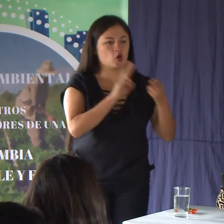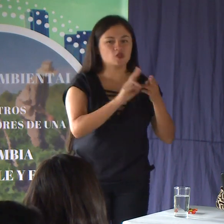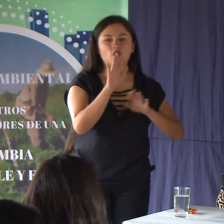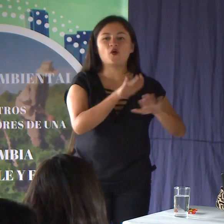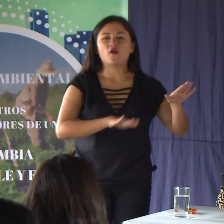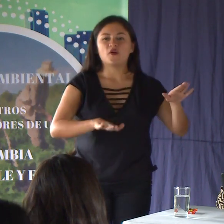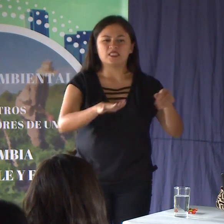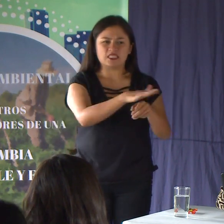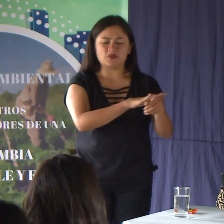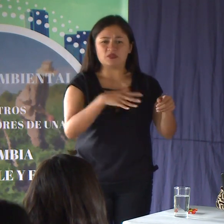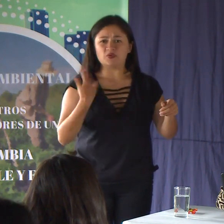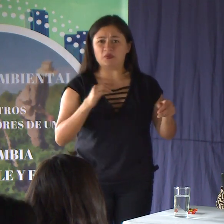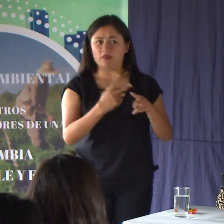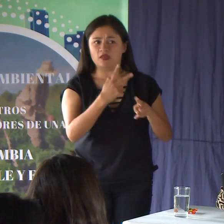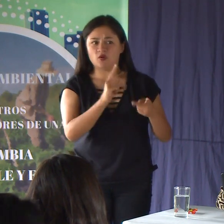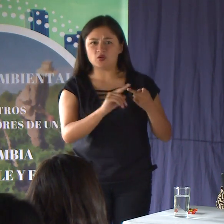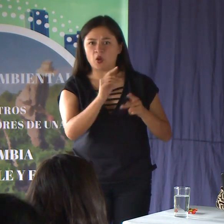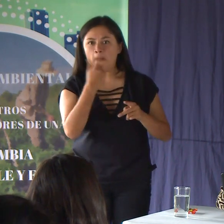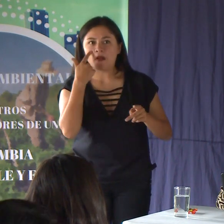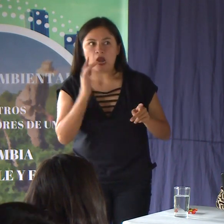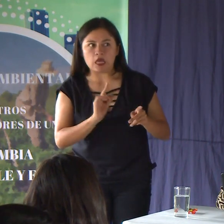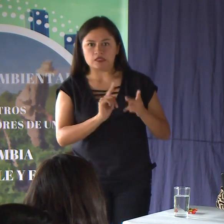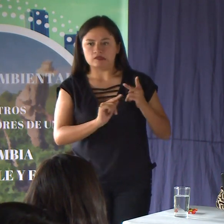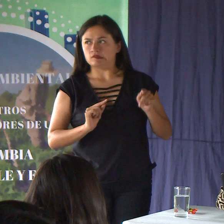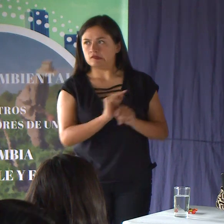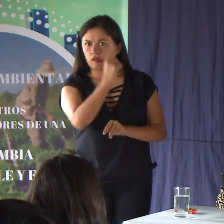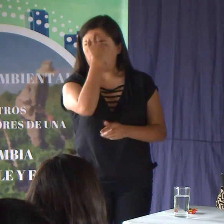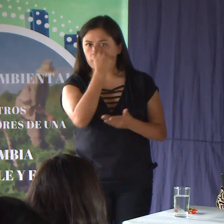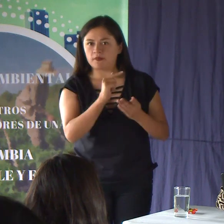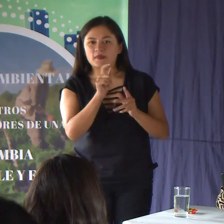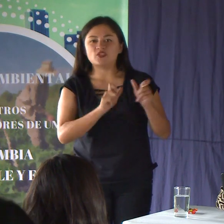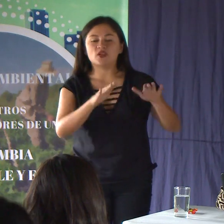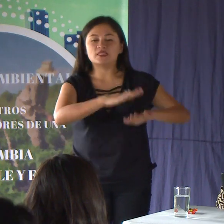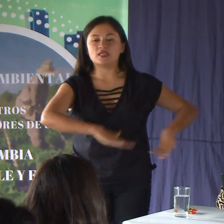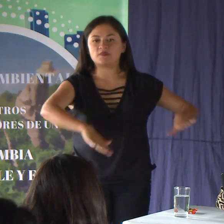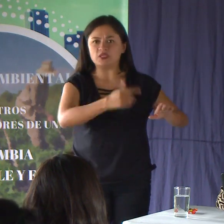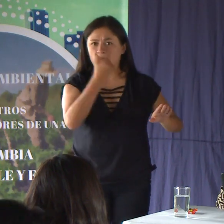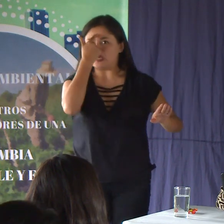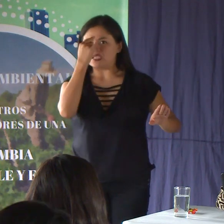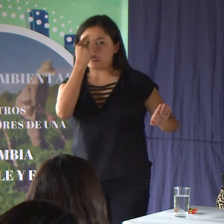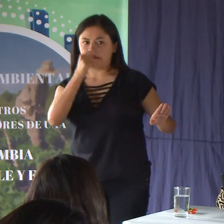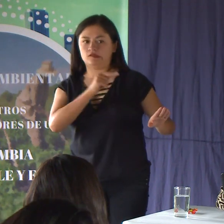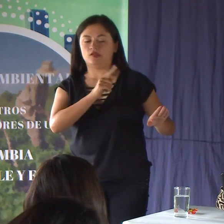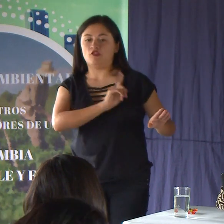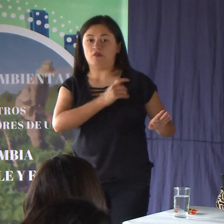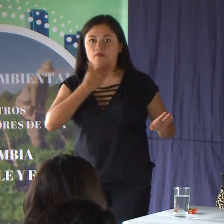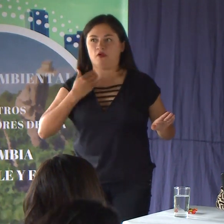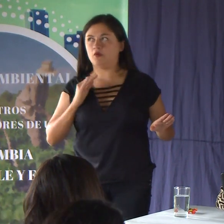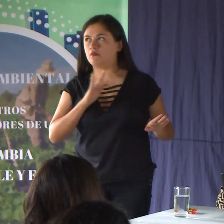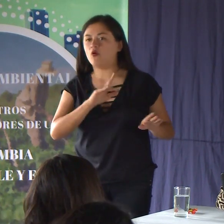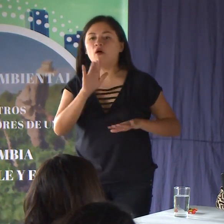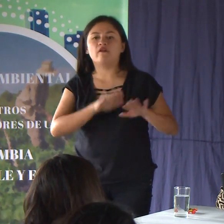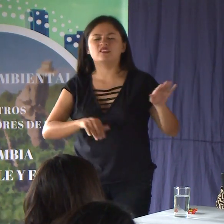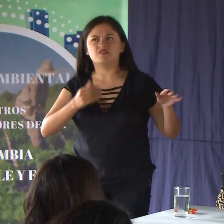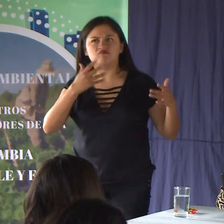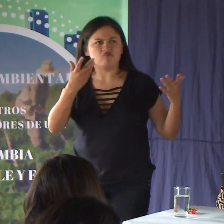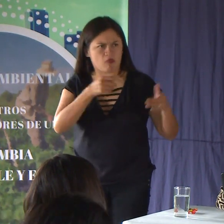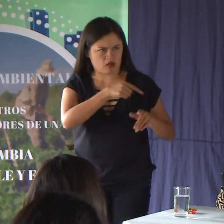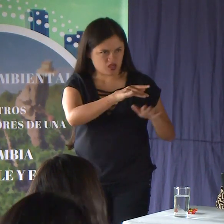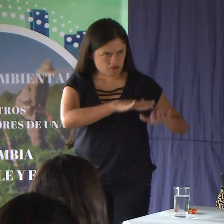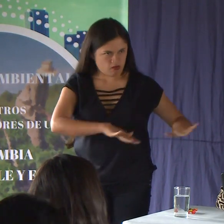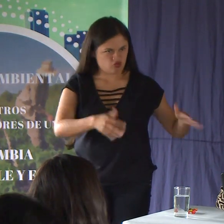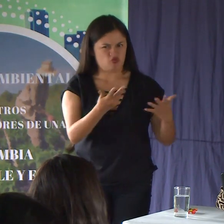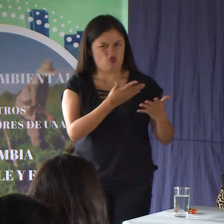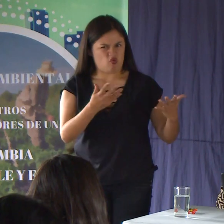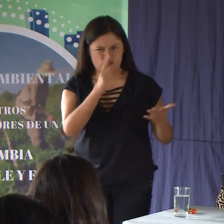prejuicios, por algunos miedos, ¿cierto? O porque ni siquiera sabemos que esos territorios existen. Y hay